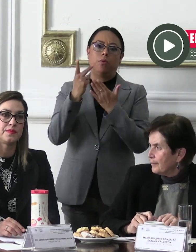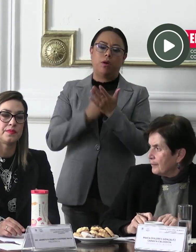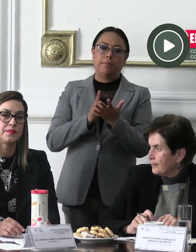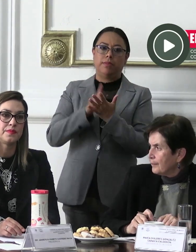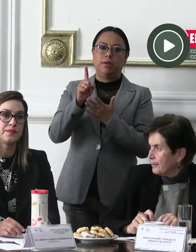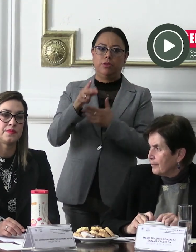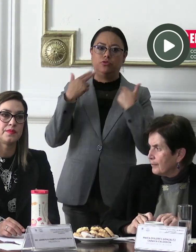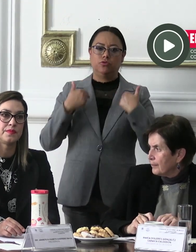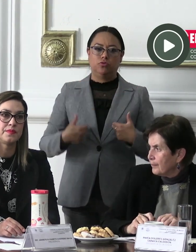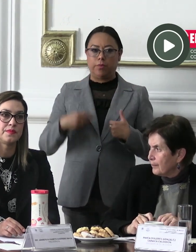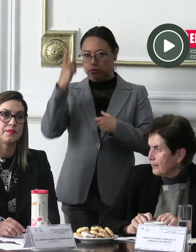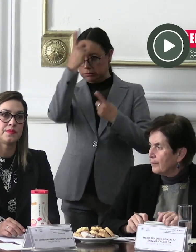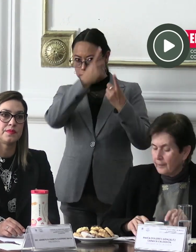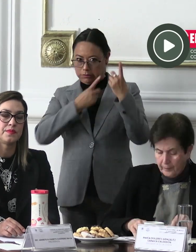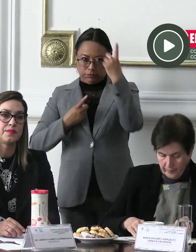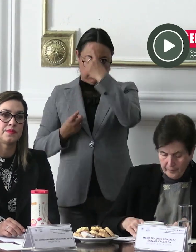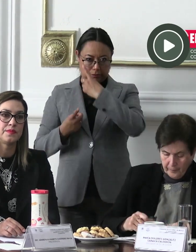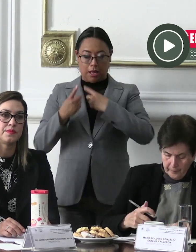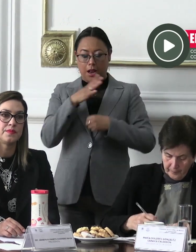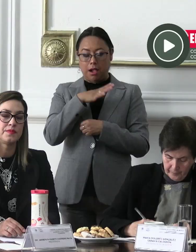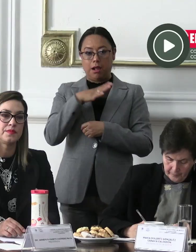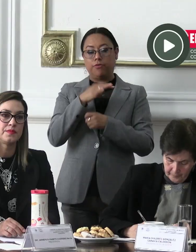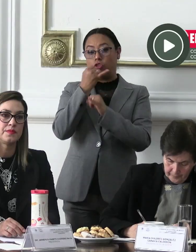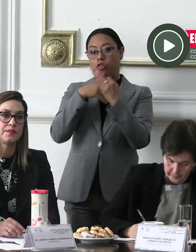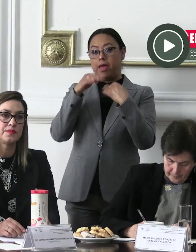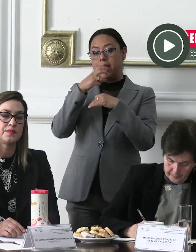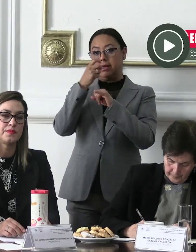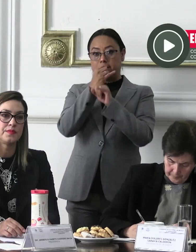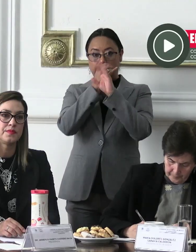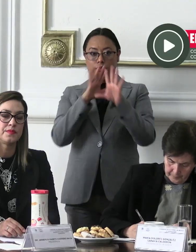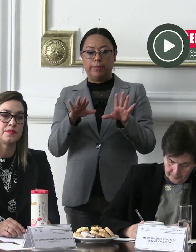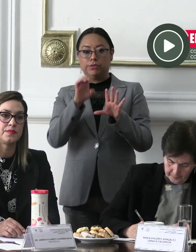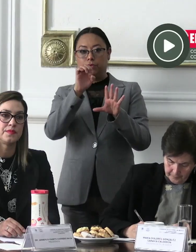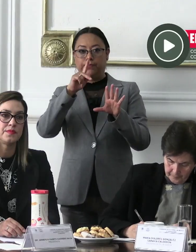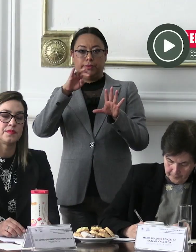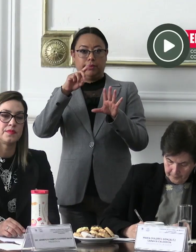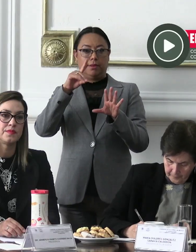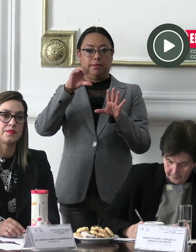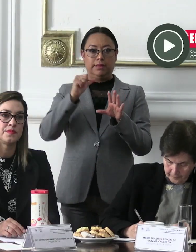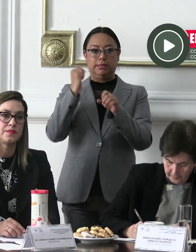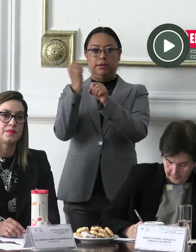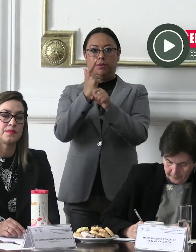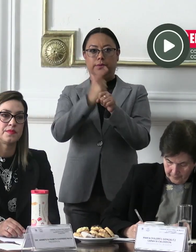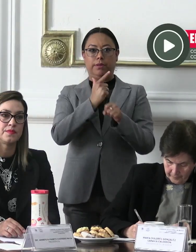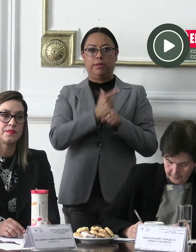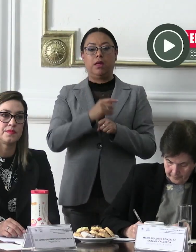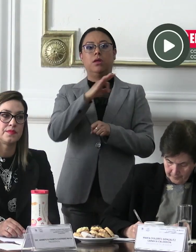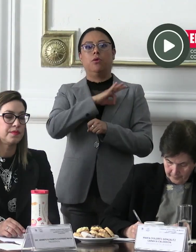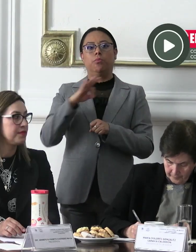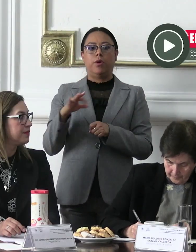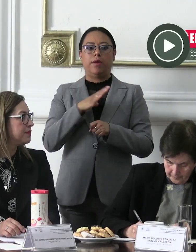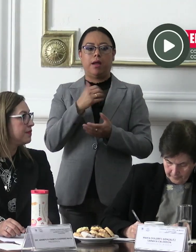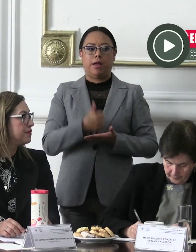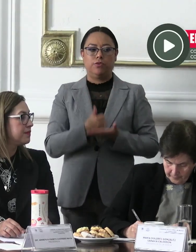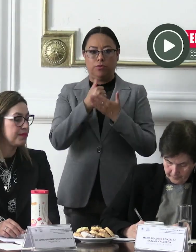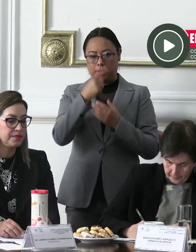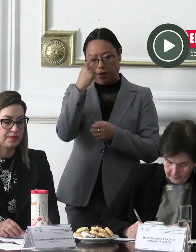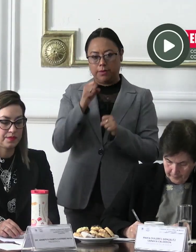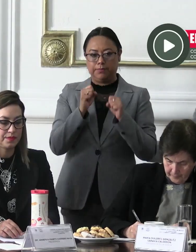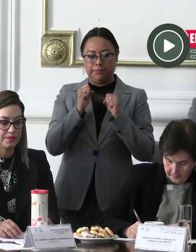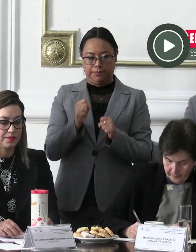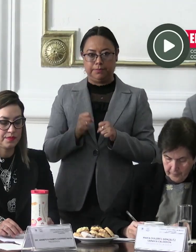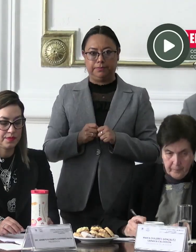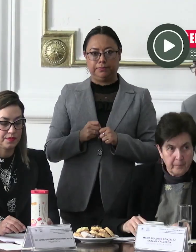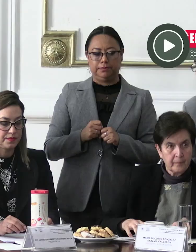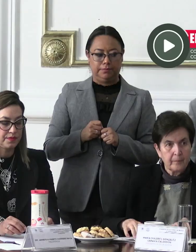y diagnósticos cuya información estadística e indicadores sirvan de base para asegurar la